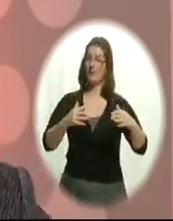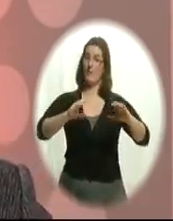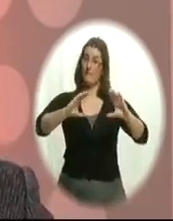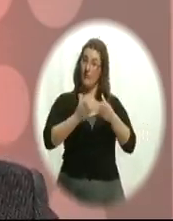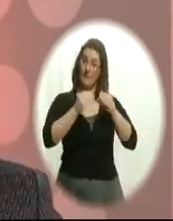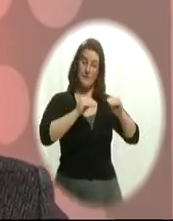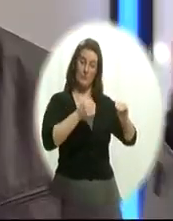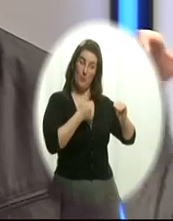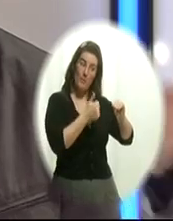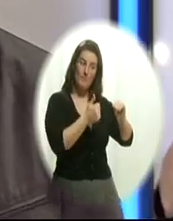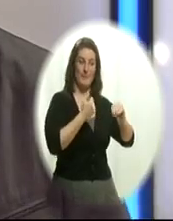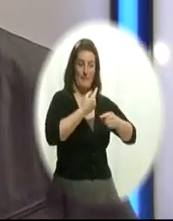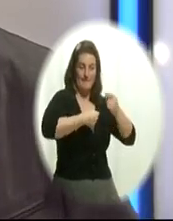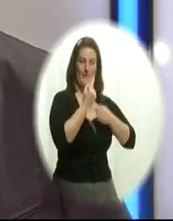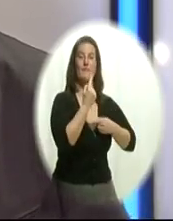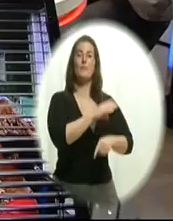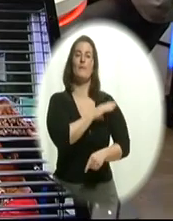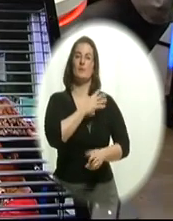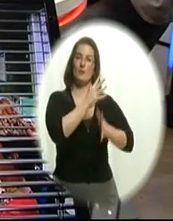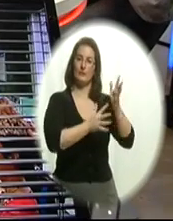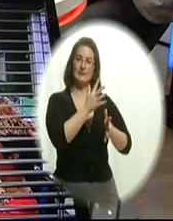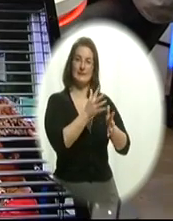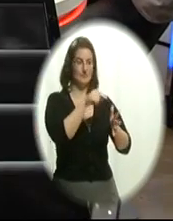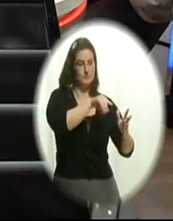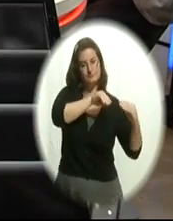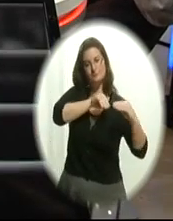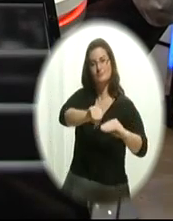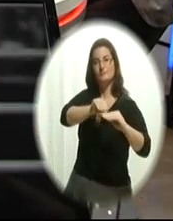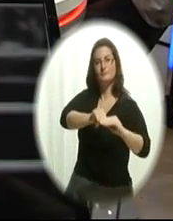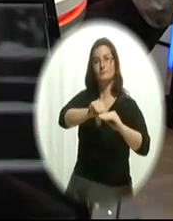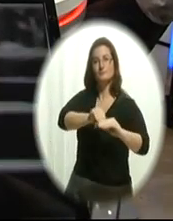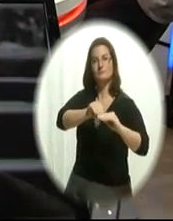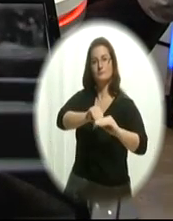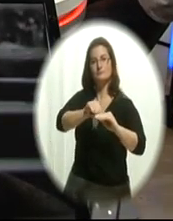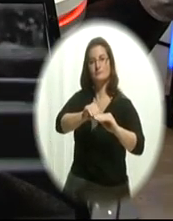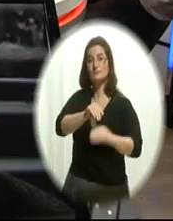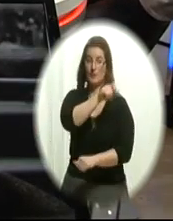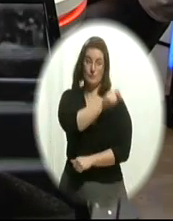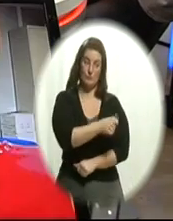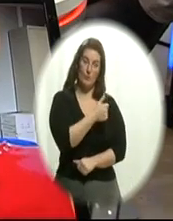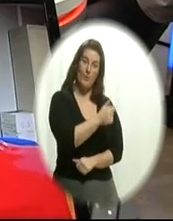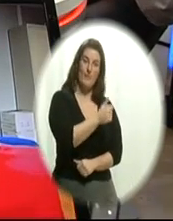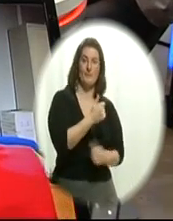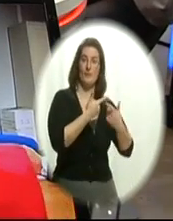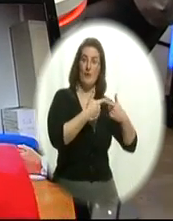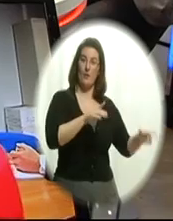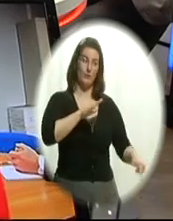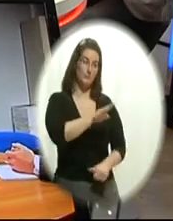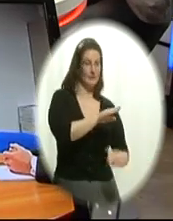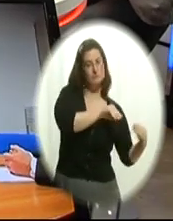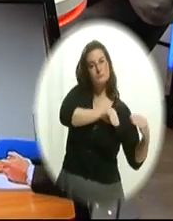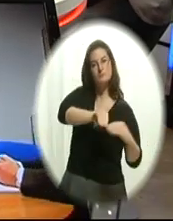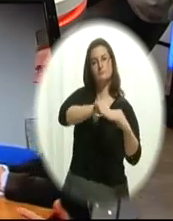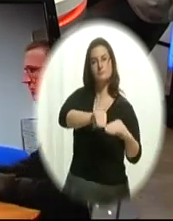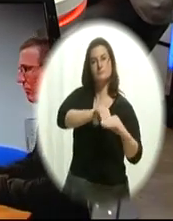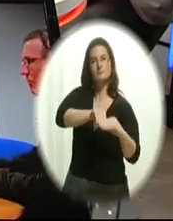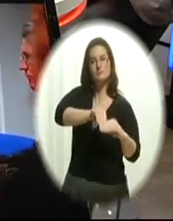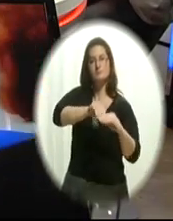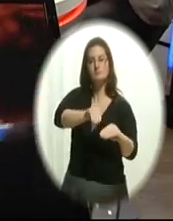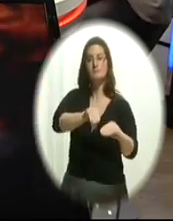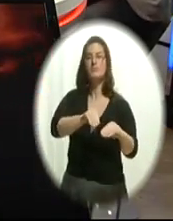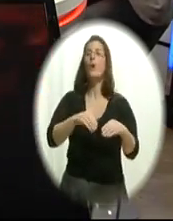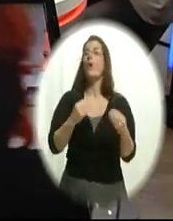langue des signes qui existent et qui permettent à des sourds de transmettre leur langue à tout un chacun. Donc, on peut l'apprendre